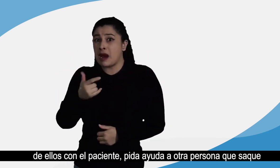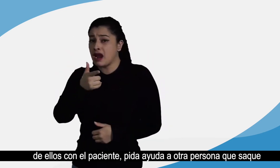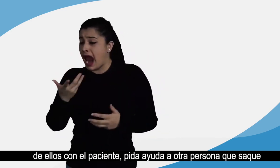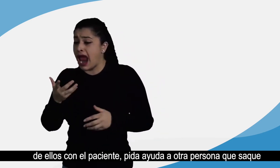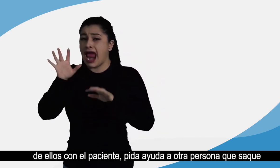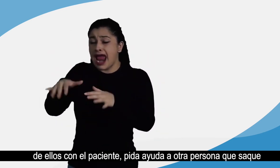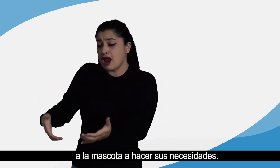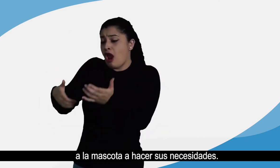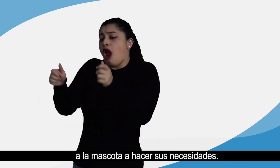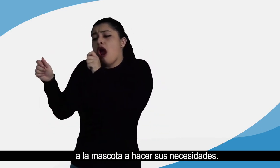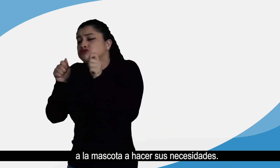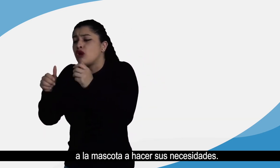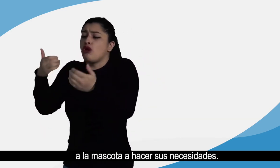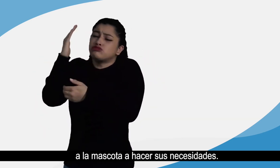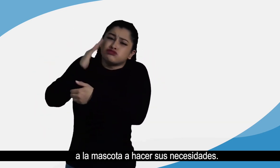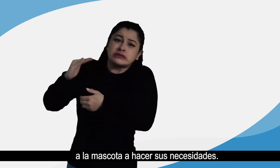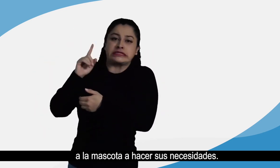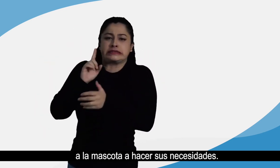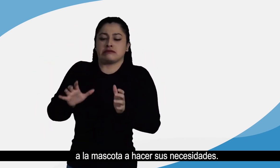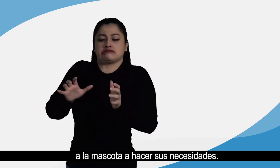persona que saque a la mascota a hacer sus necesidades